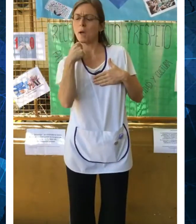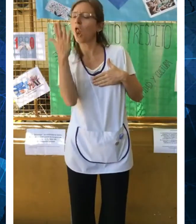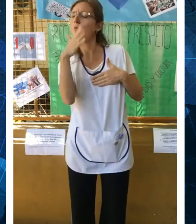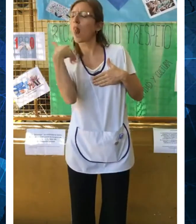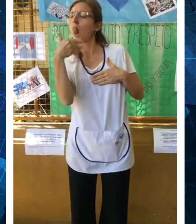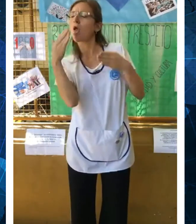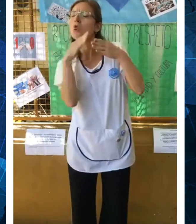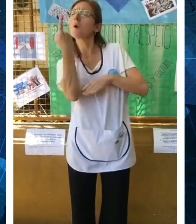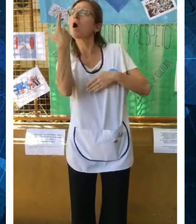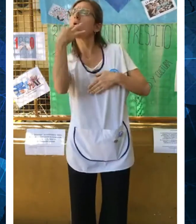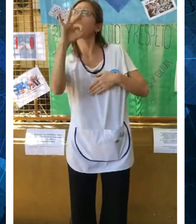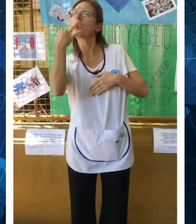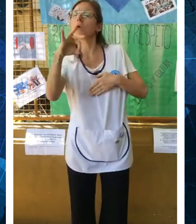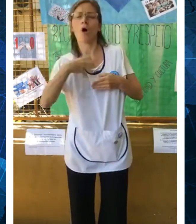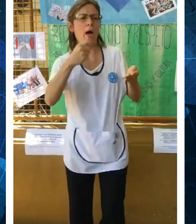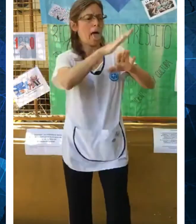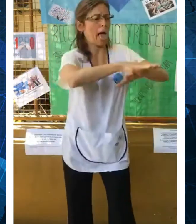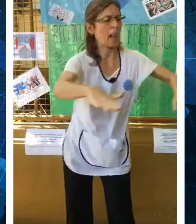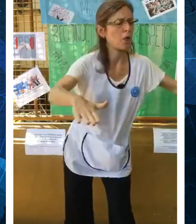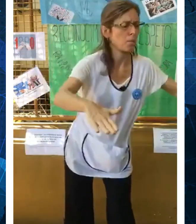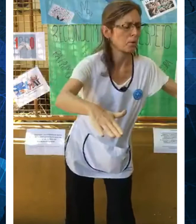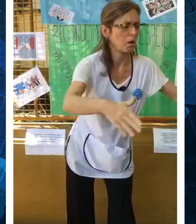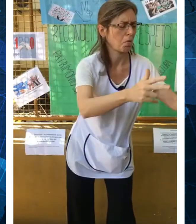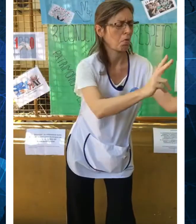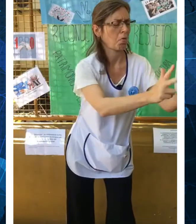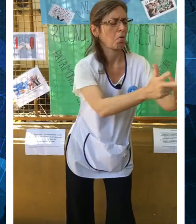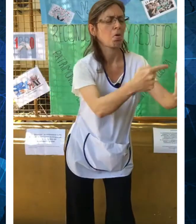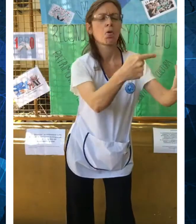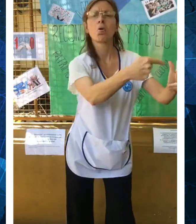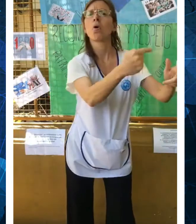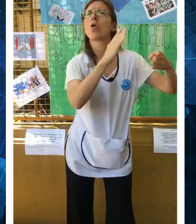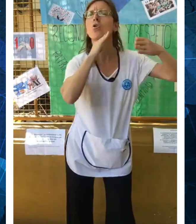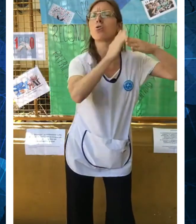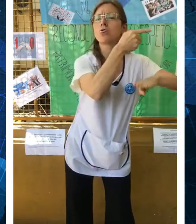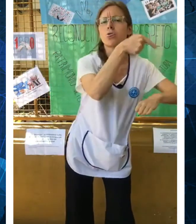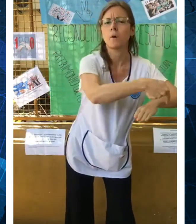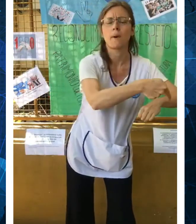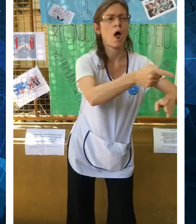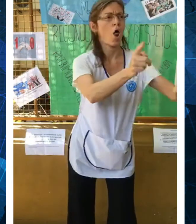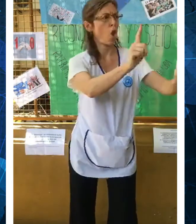hablamos el único idioma que se habla, que es el español.